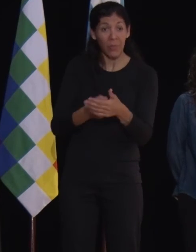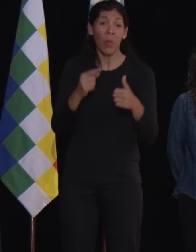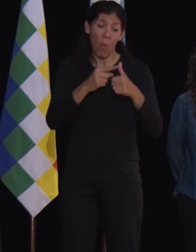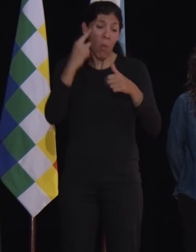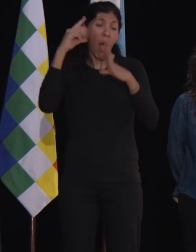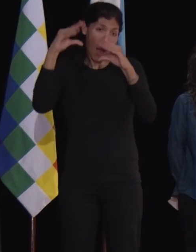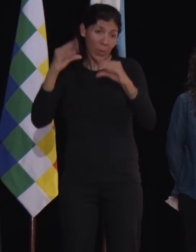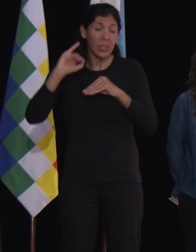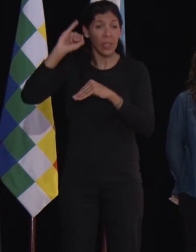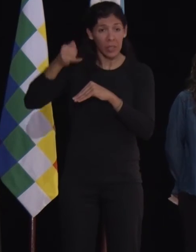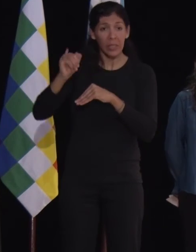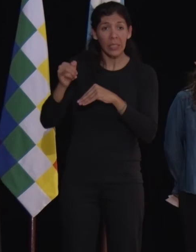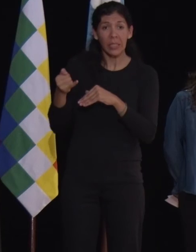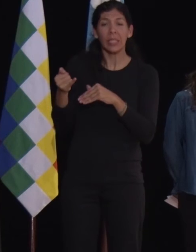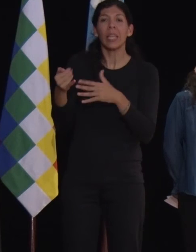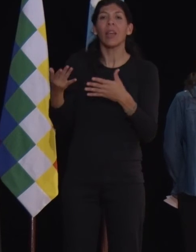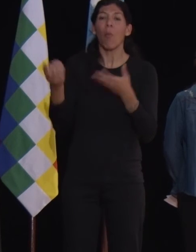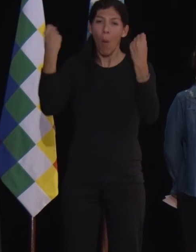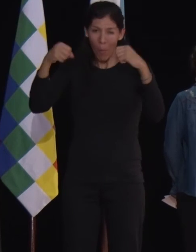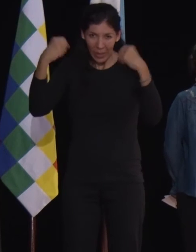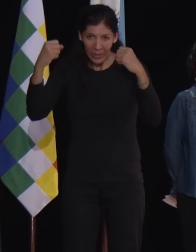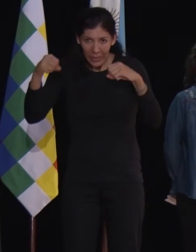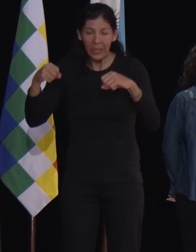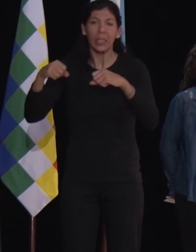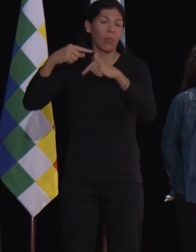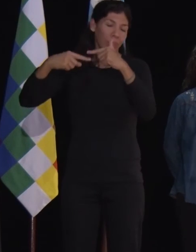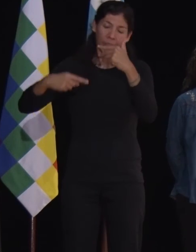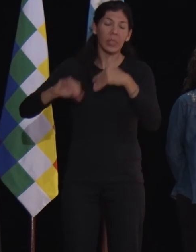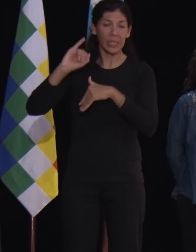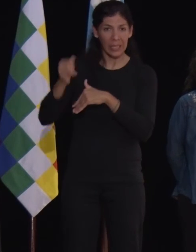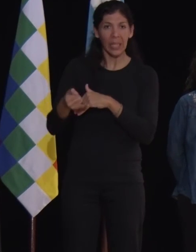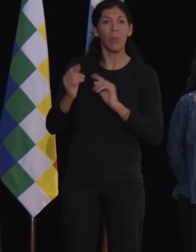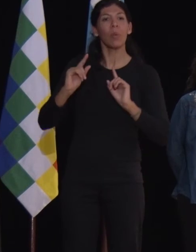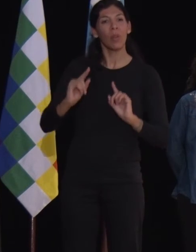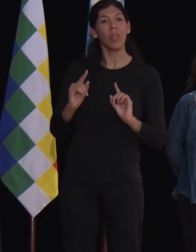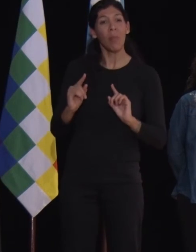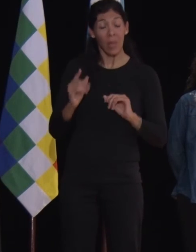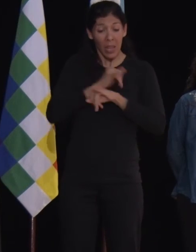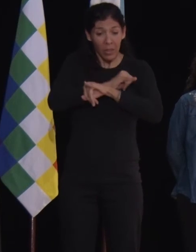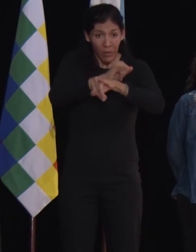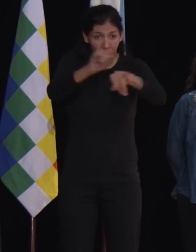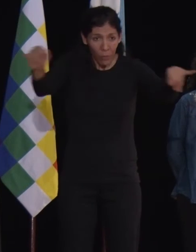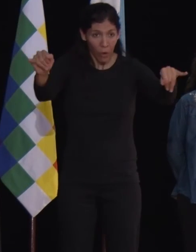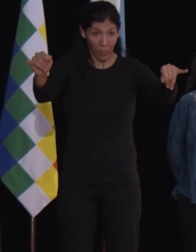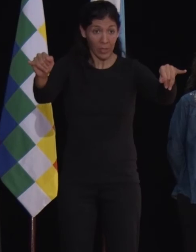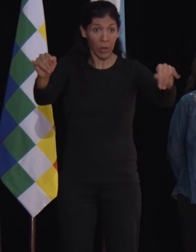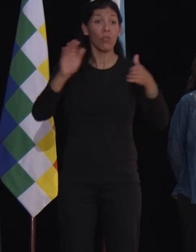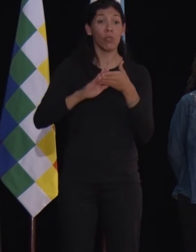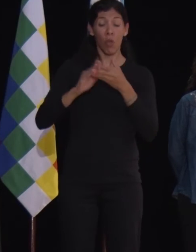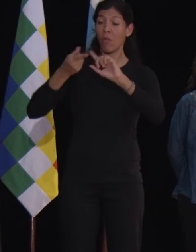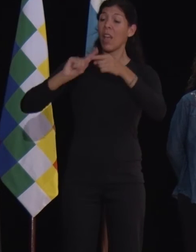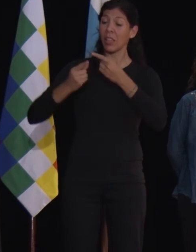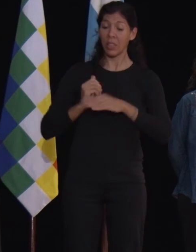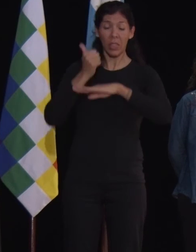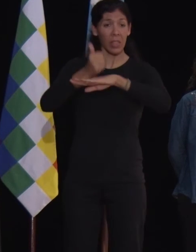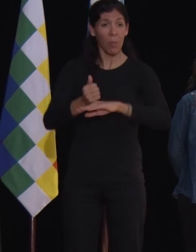formarnos y mejorar nuestras prácticas colaborar con la difusión social de lo que es este servicio y que no